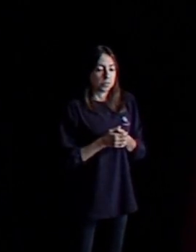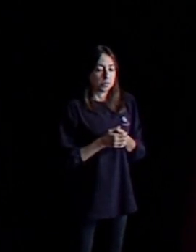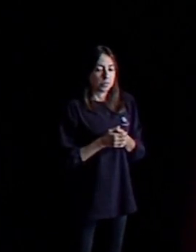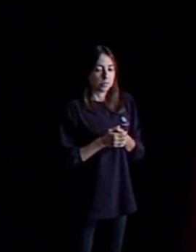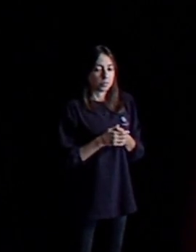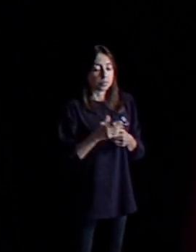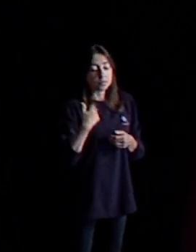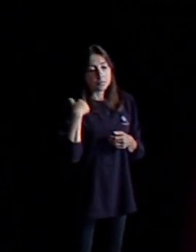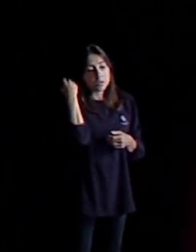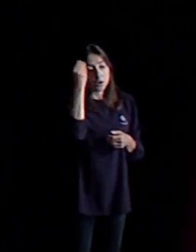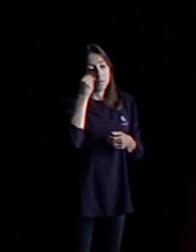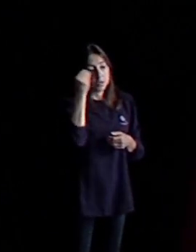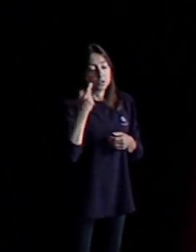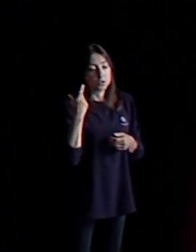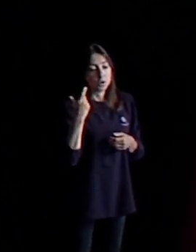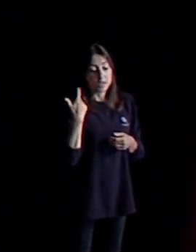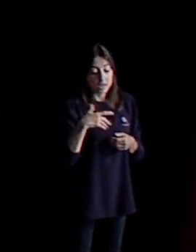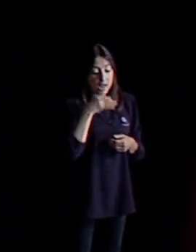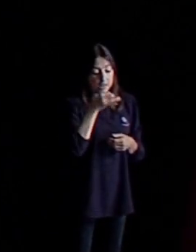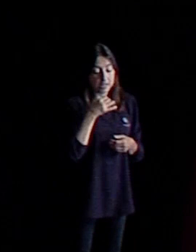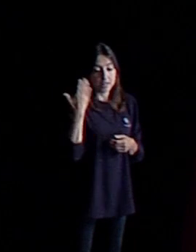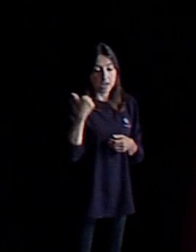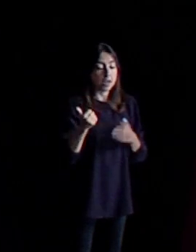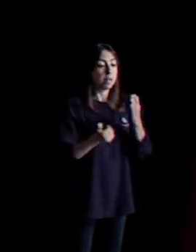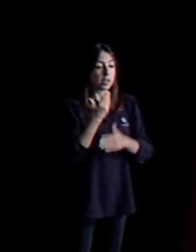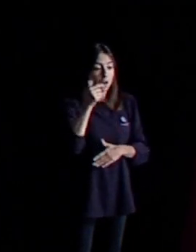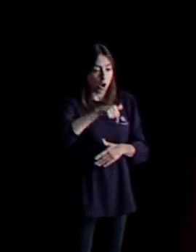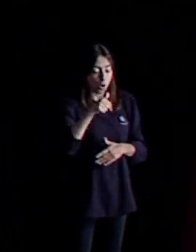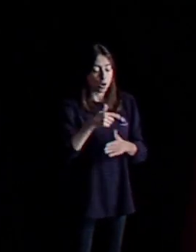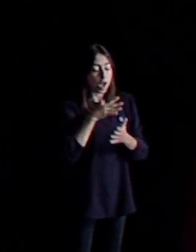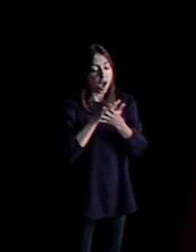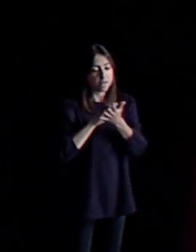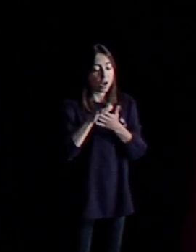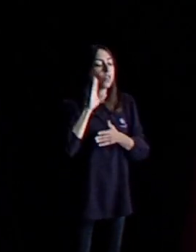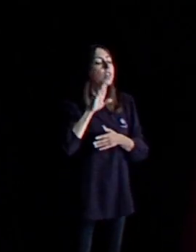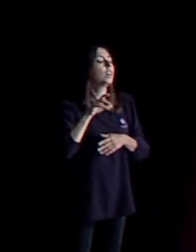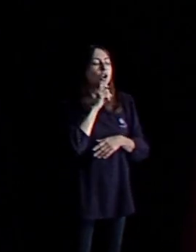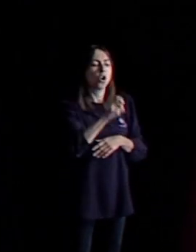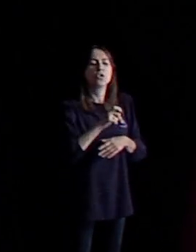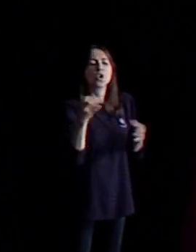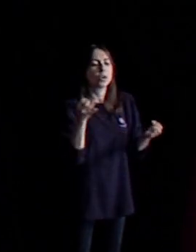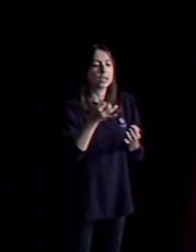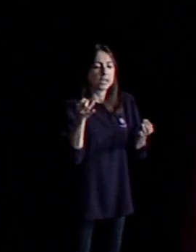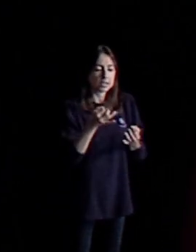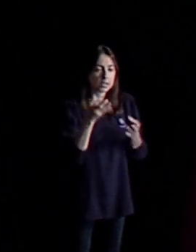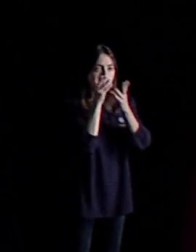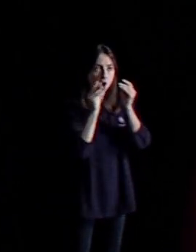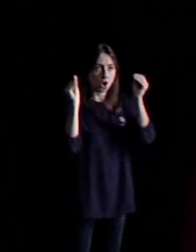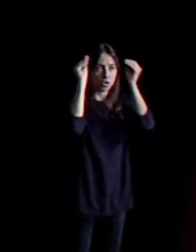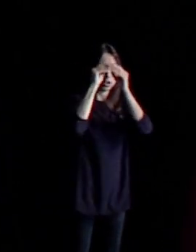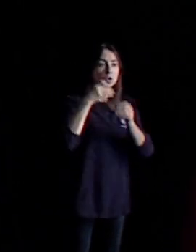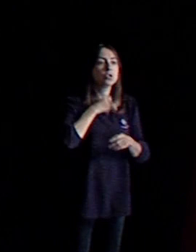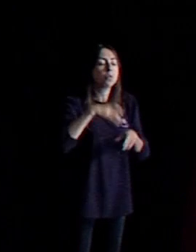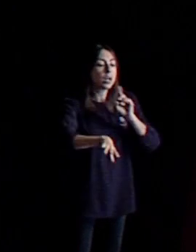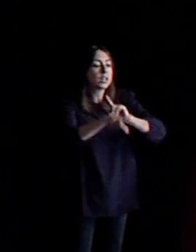todo, yo creo que ya se ha hablado la tarde de ayer y la mañana de hoy sobre lo que son los delitos de odio. Se puede entender